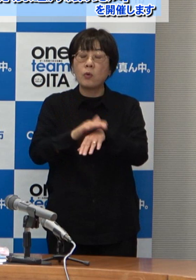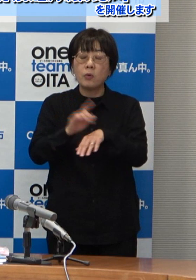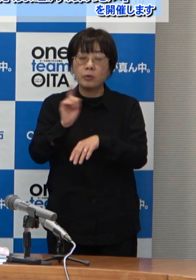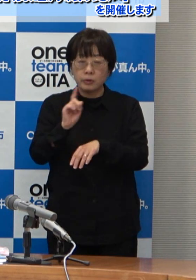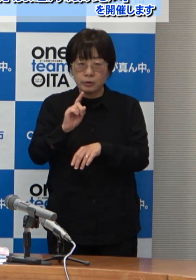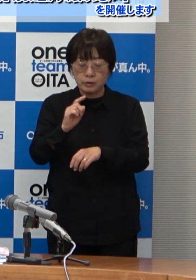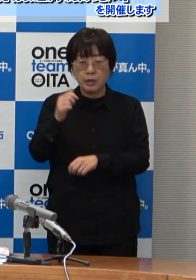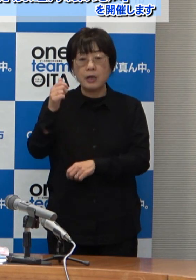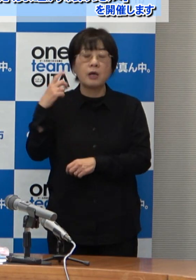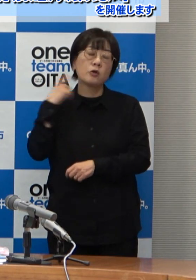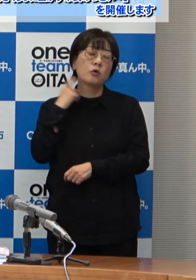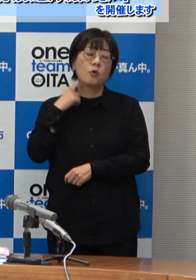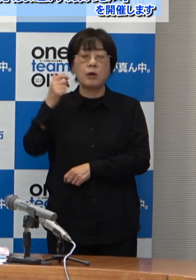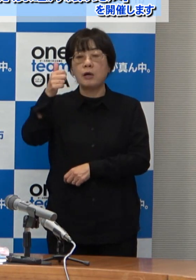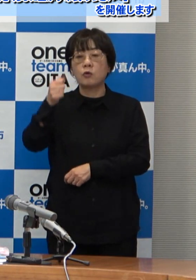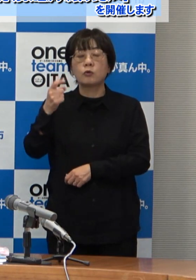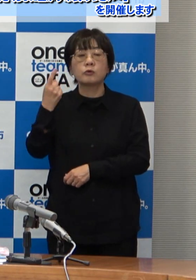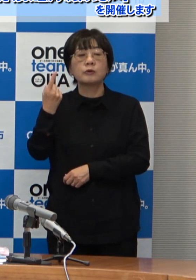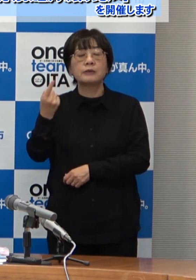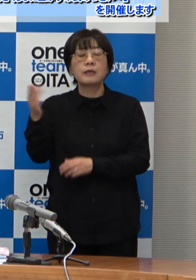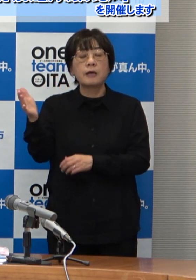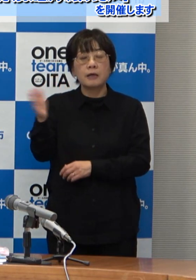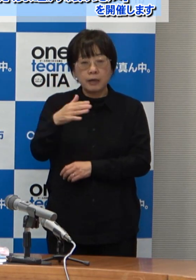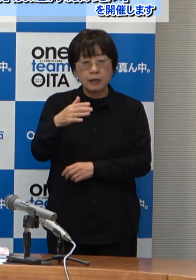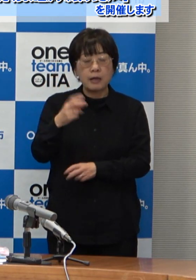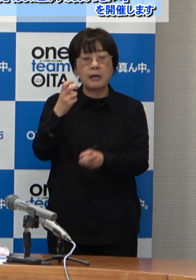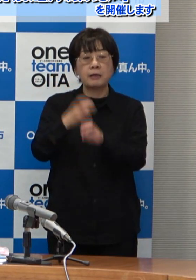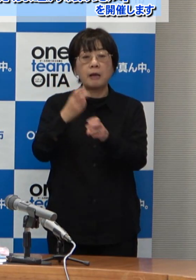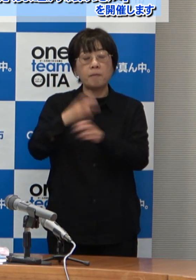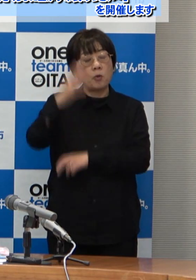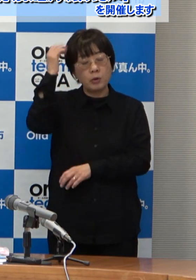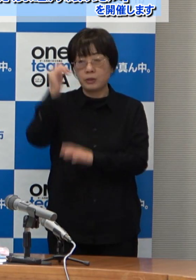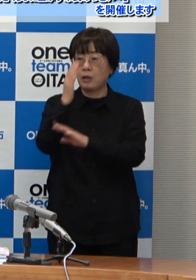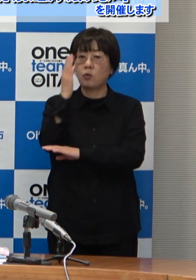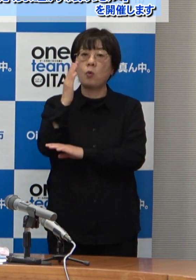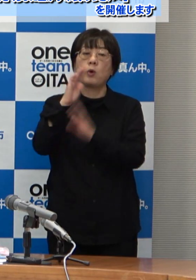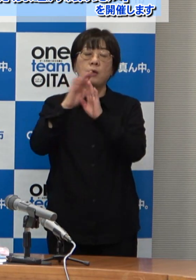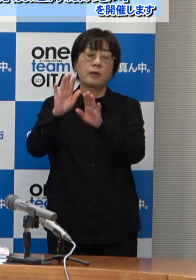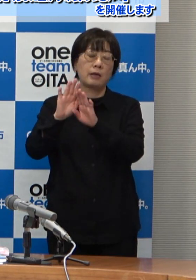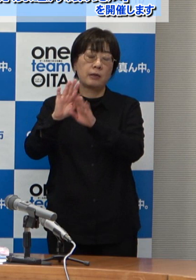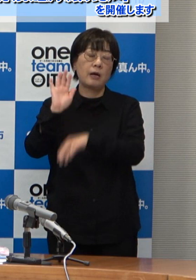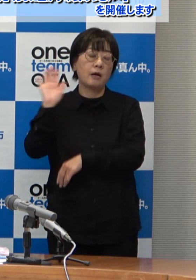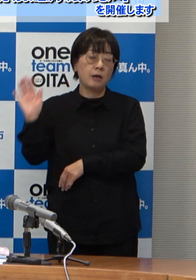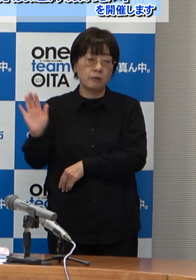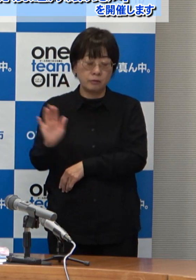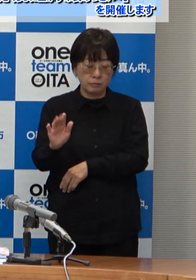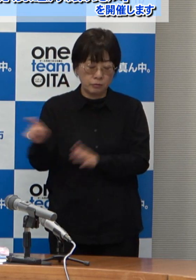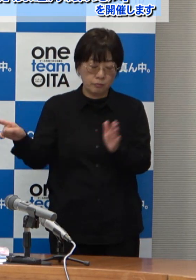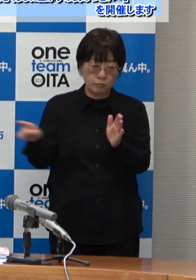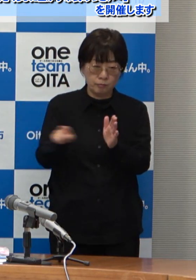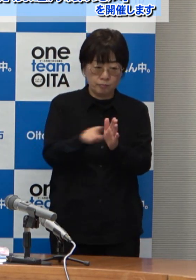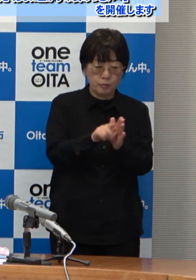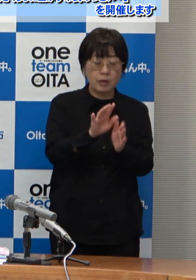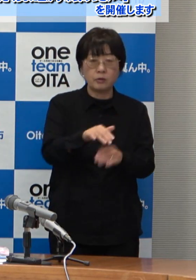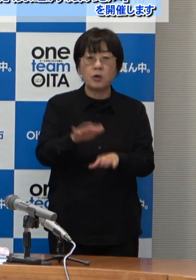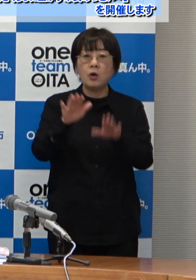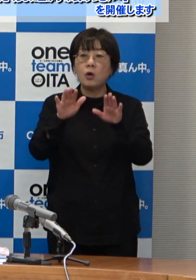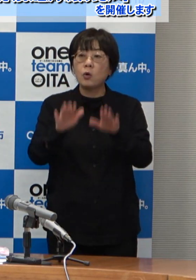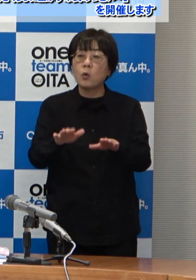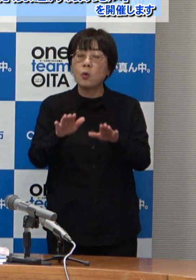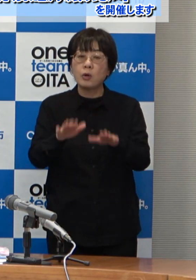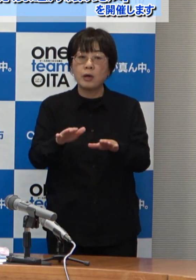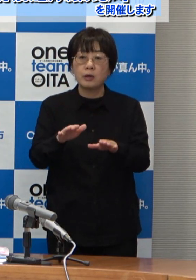から憲法記念講演会を開催しています今回今年度の講師はえ